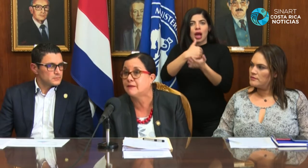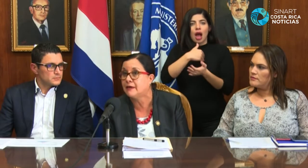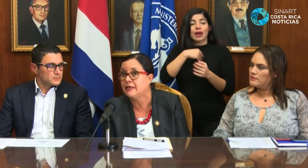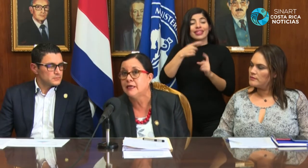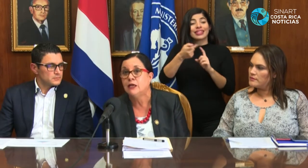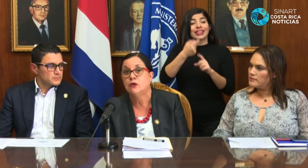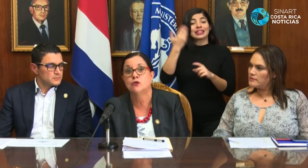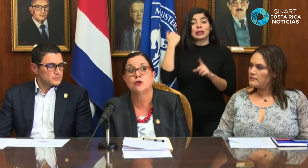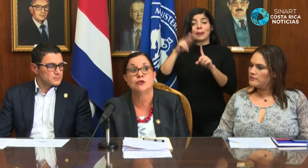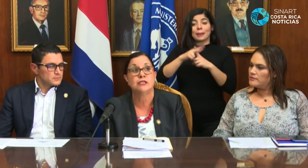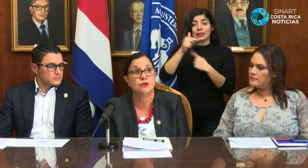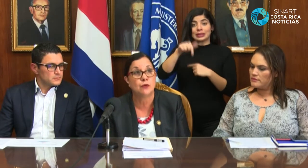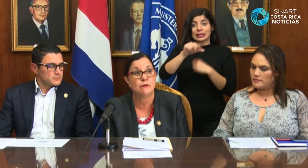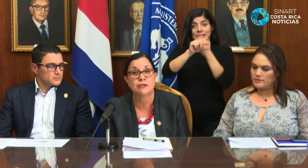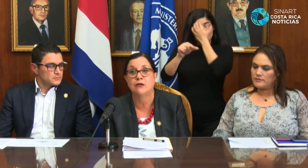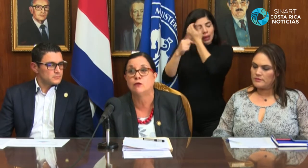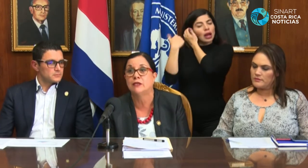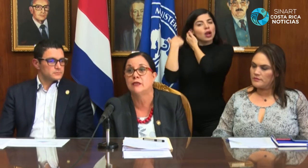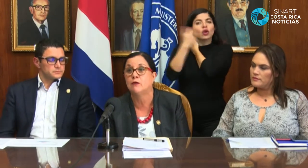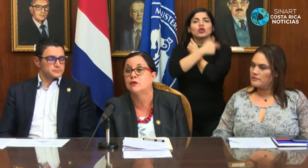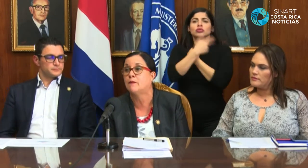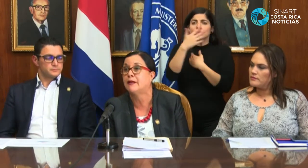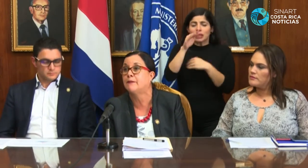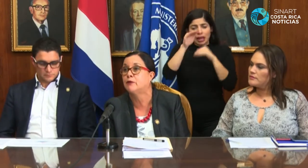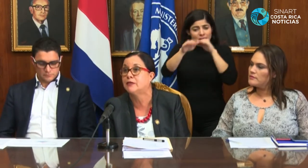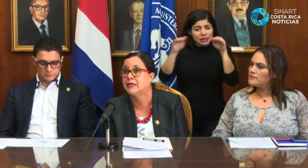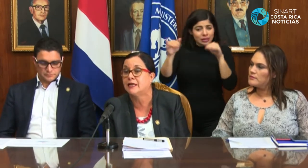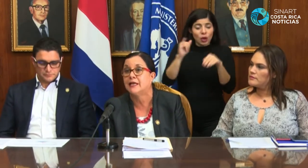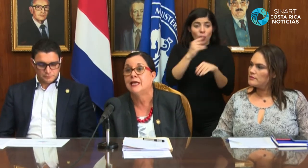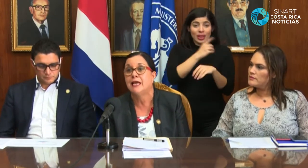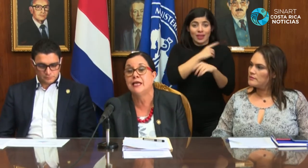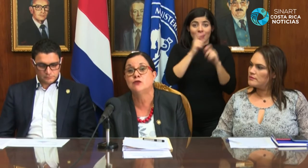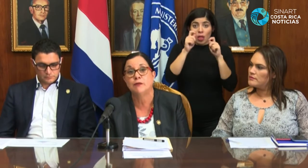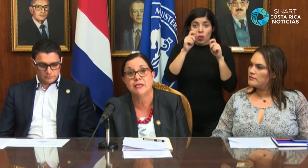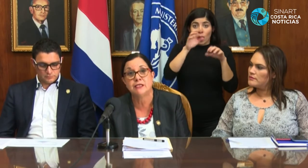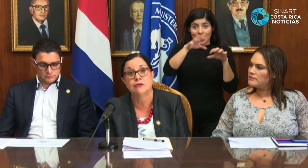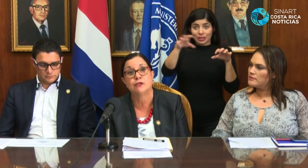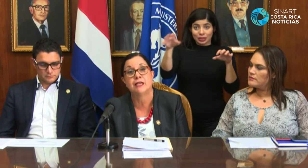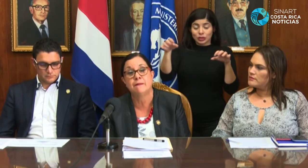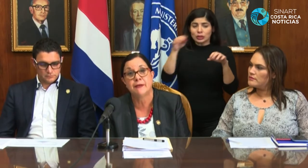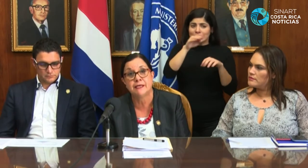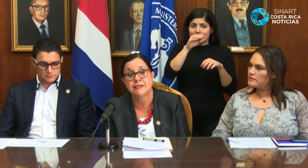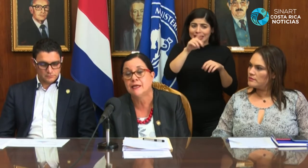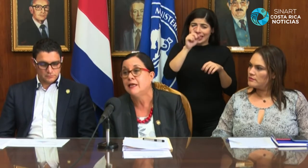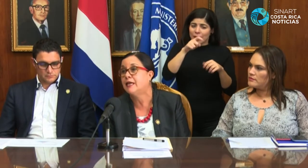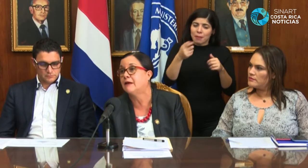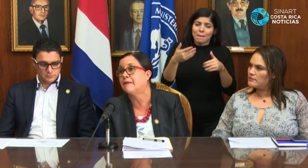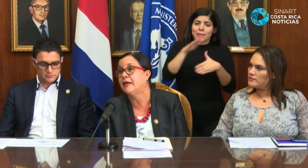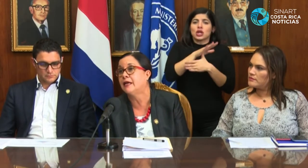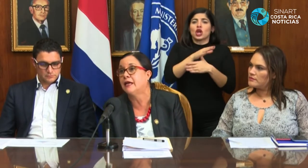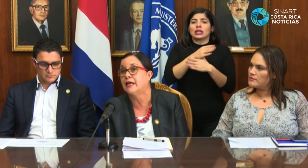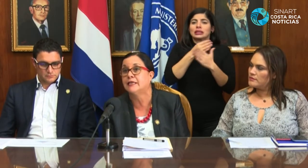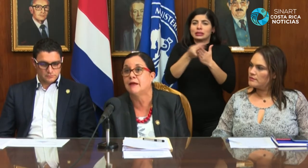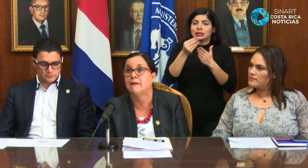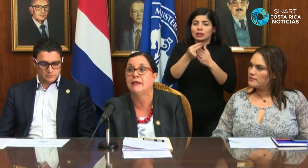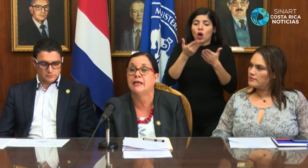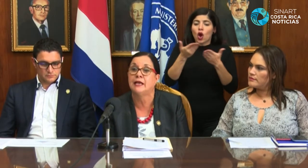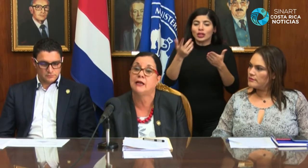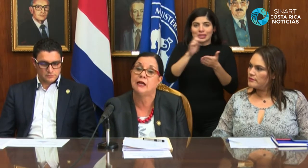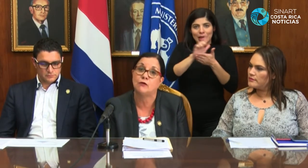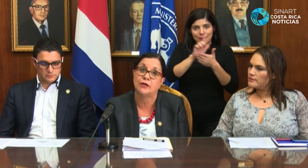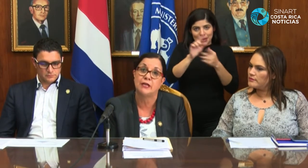de la semana nosotros instruimos a las juntas de educación para priorizar en suministros de limpieza y también en el